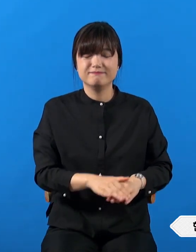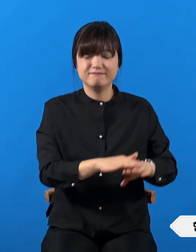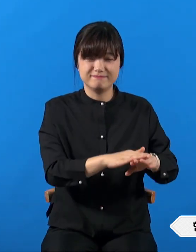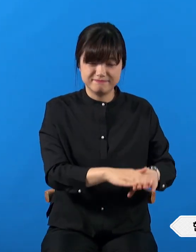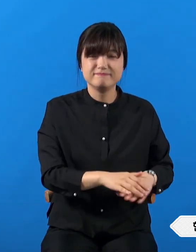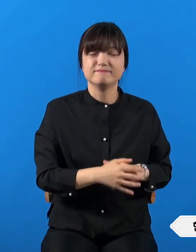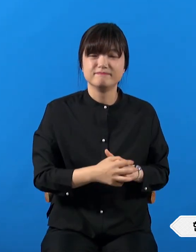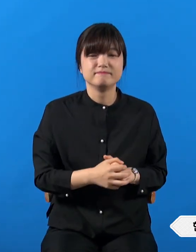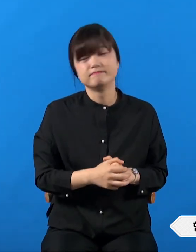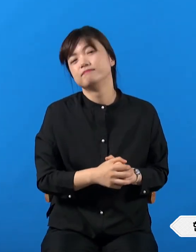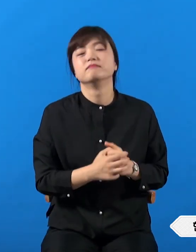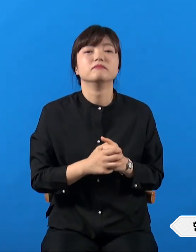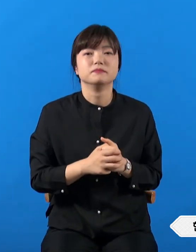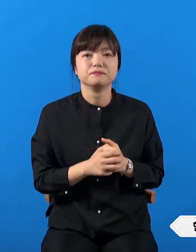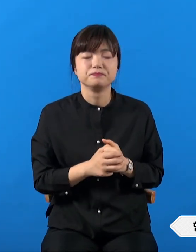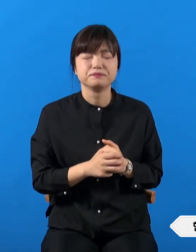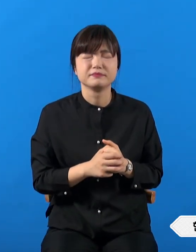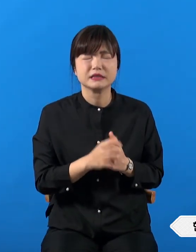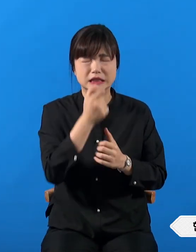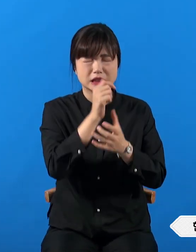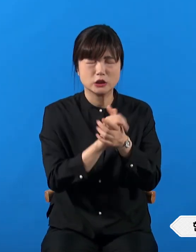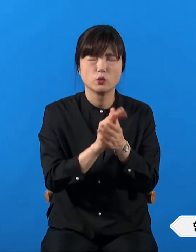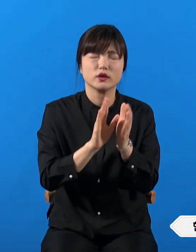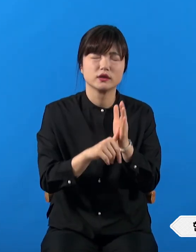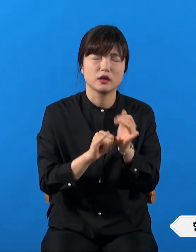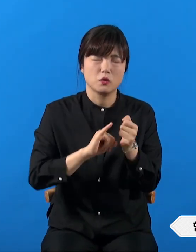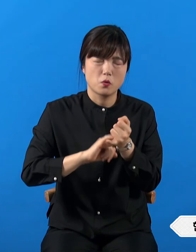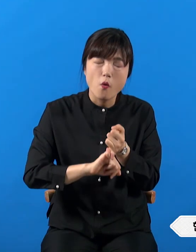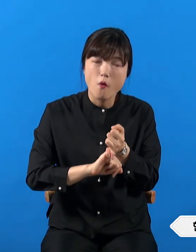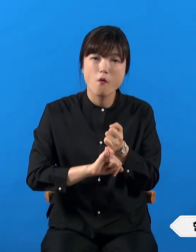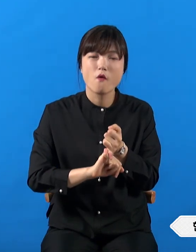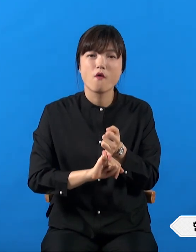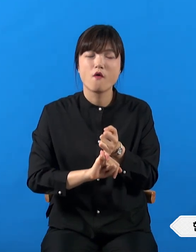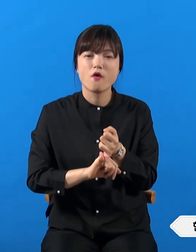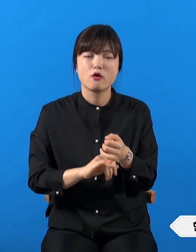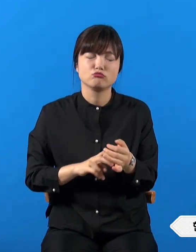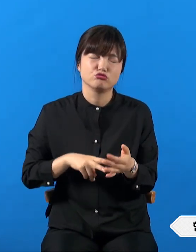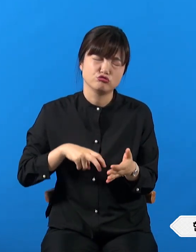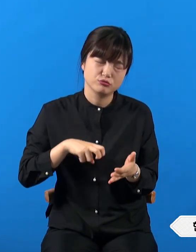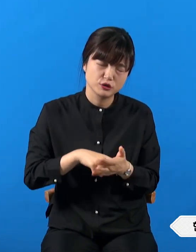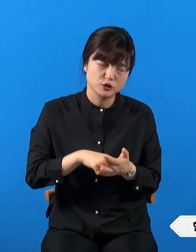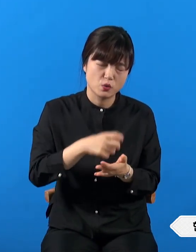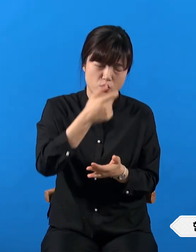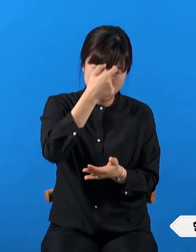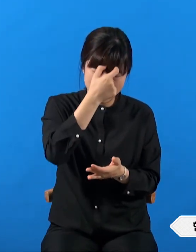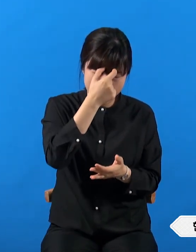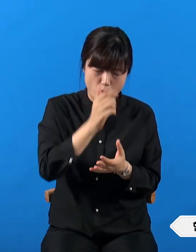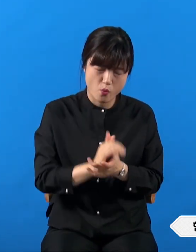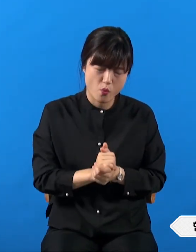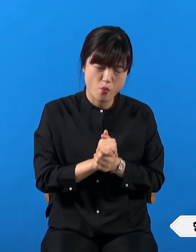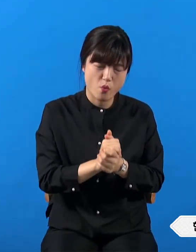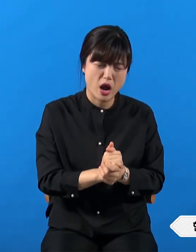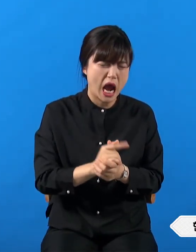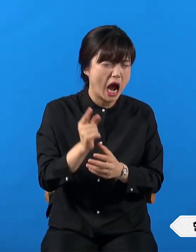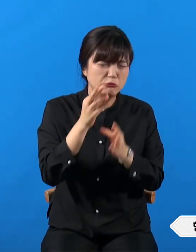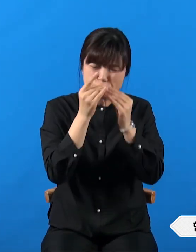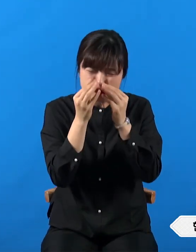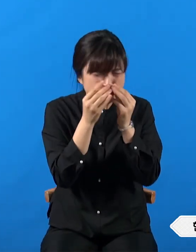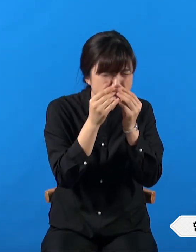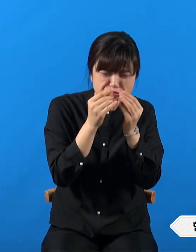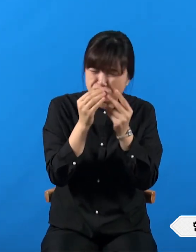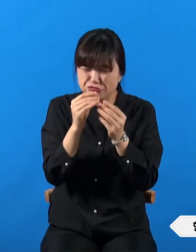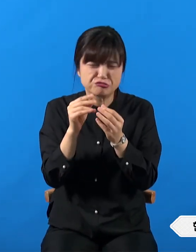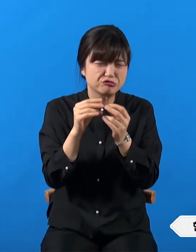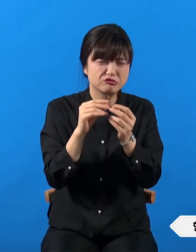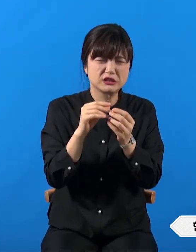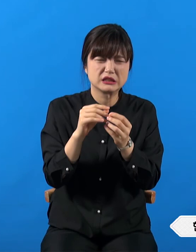갖다 놔도 좋습니다. 그리고 기도할 때는 꼭 거기에서 무릎 꿇고 기도하십시오. 아무 데서나